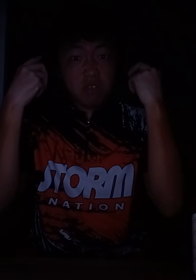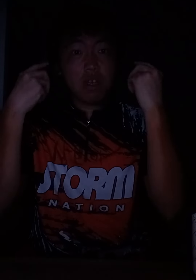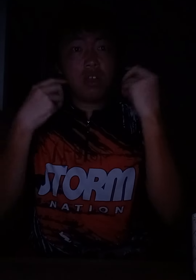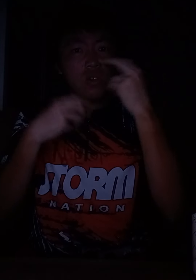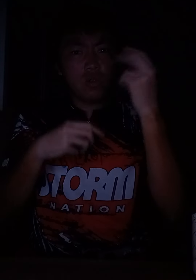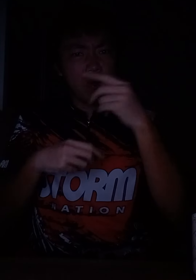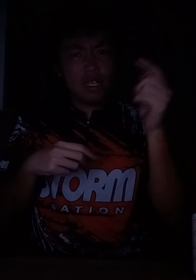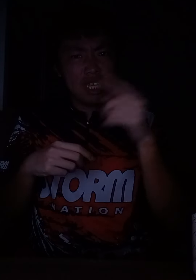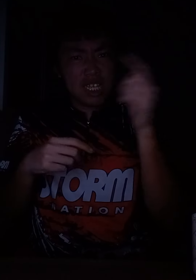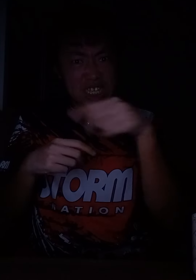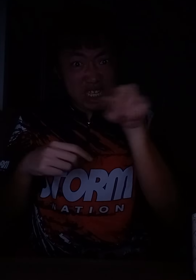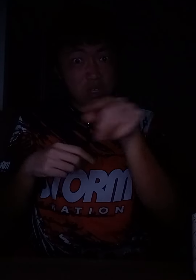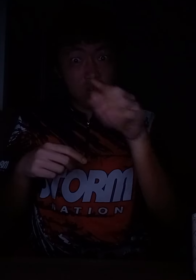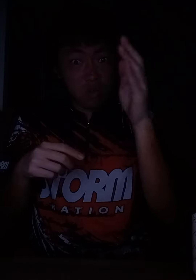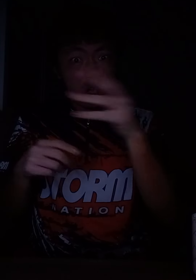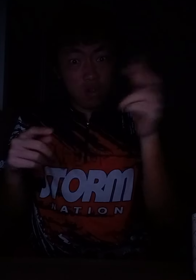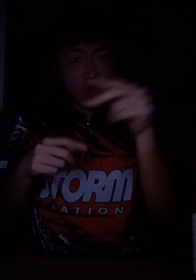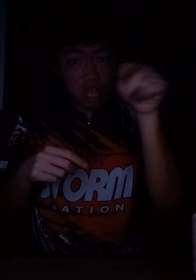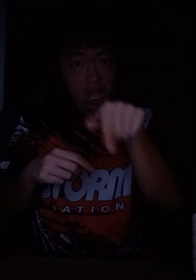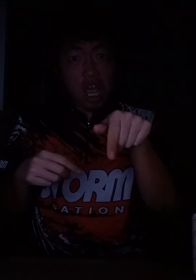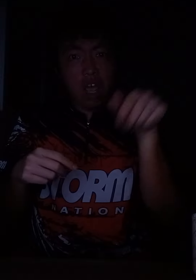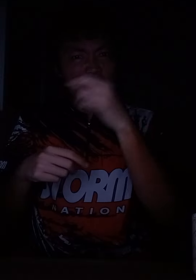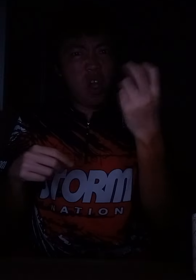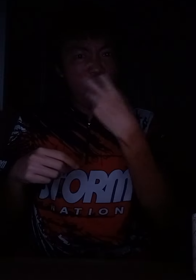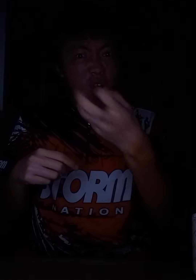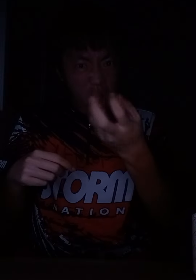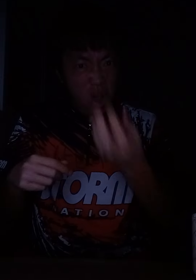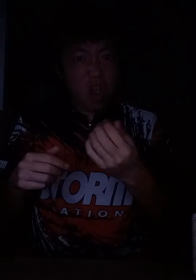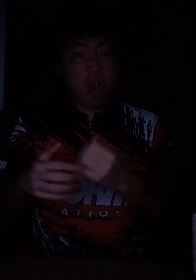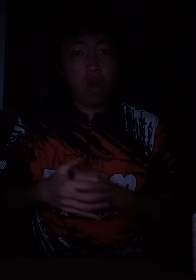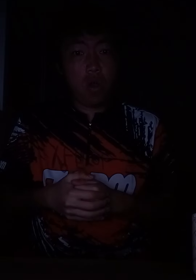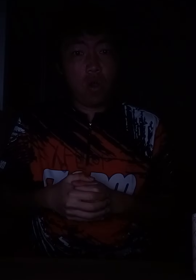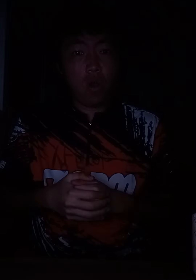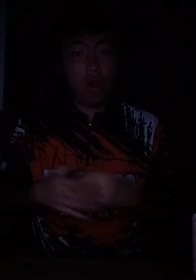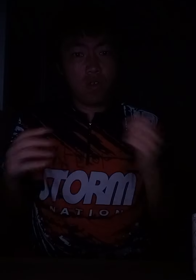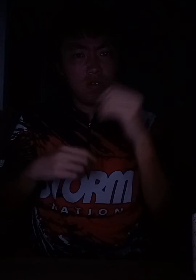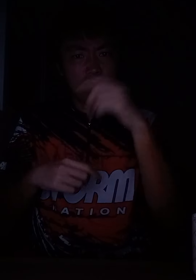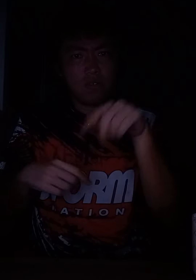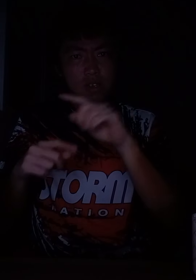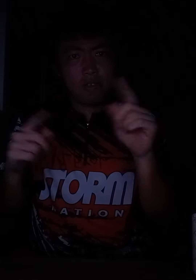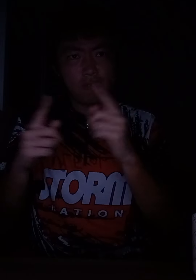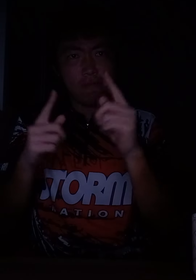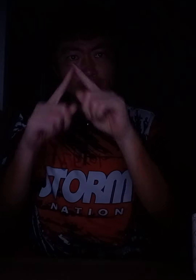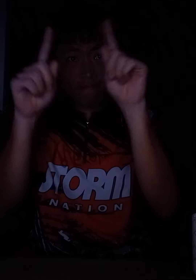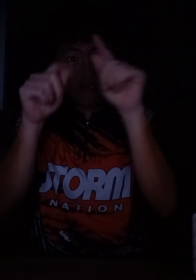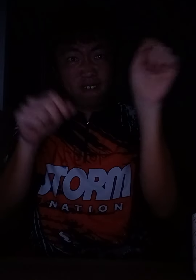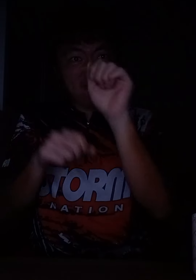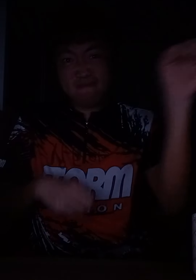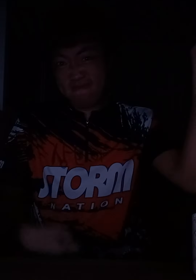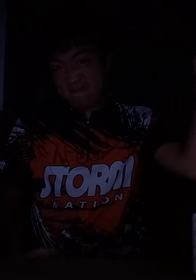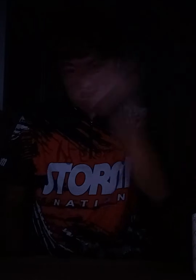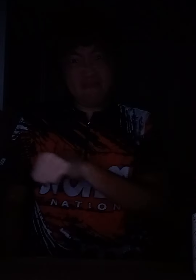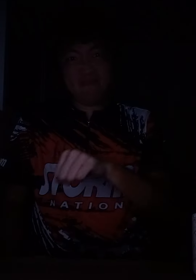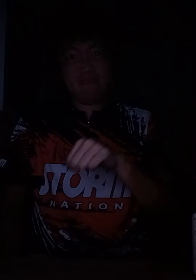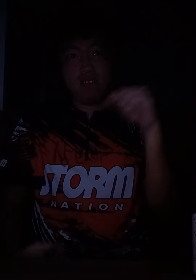곧장 직원이 서 있는 카운터로 다가가 욕설을 퍼붓습니다. 그리고 카운터에 설치된 아크릴판을 때리더니 몸이 풀리지